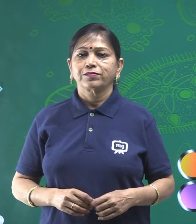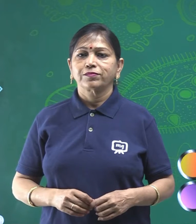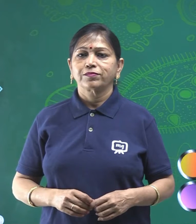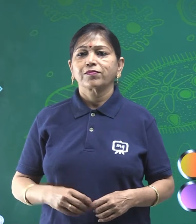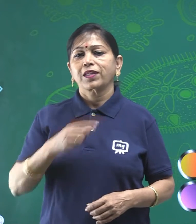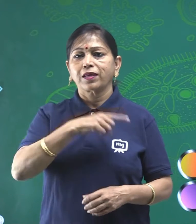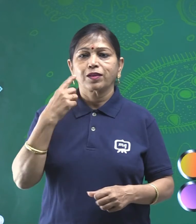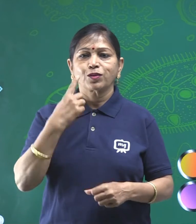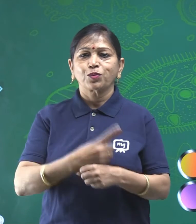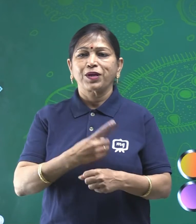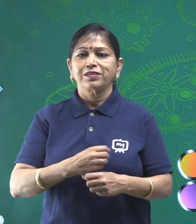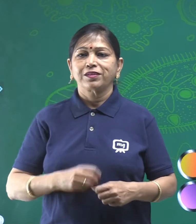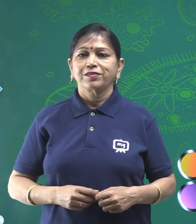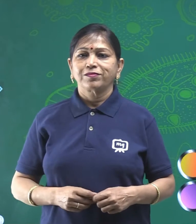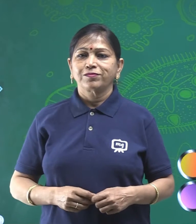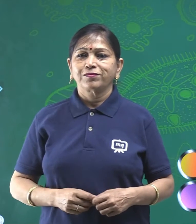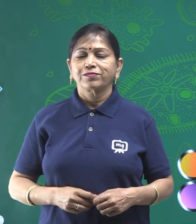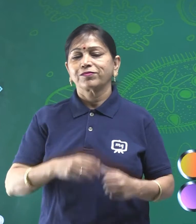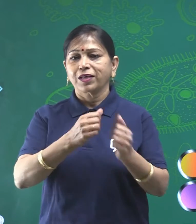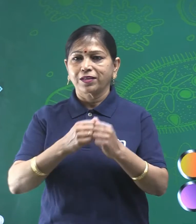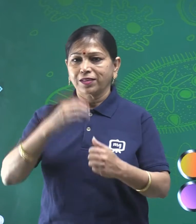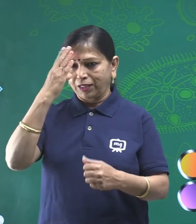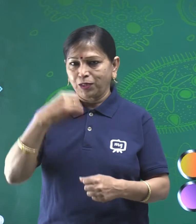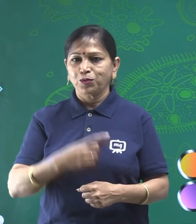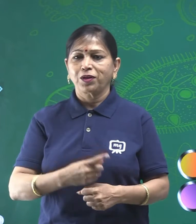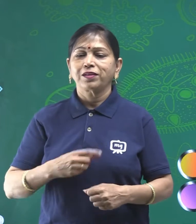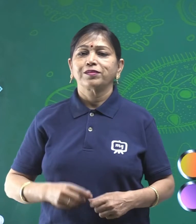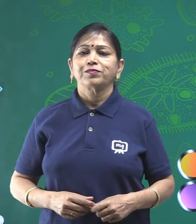महेंद्र कुमार जैन, मेरे साथ अंजू रानी।